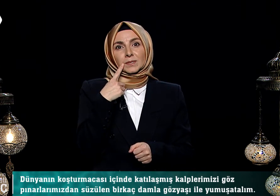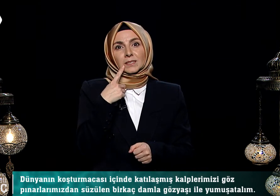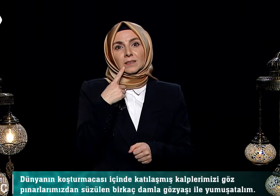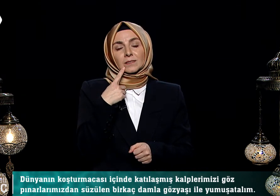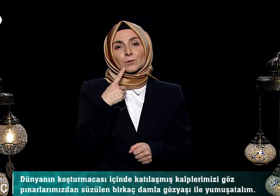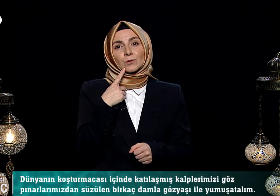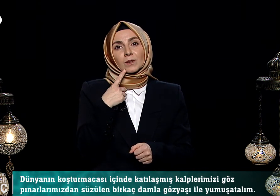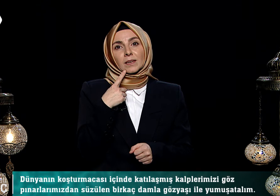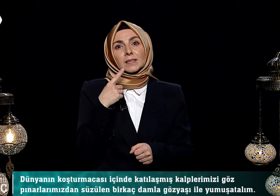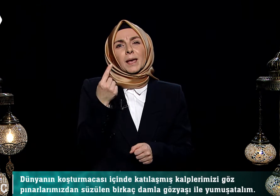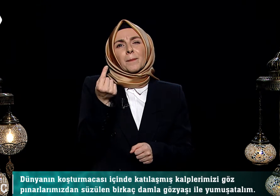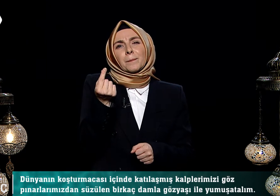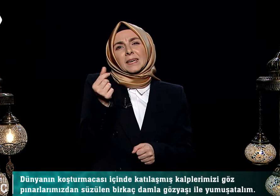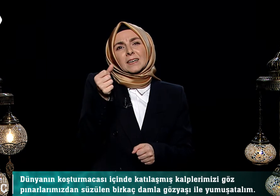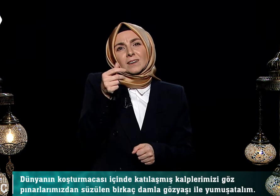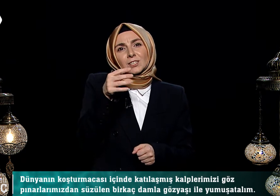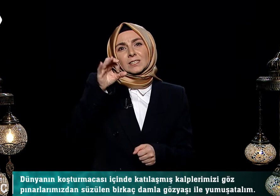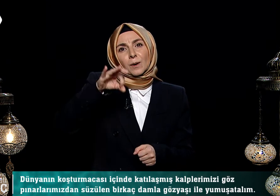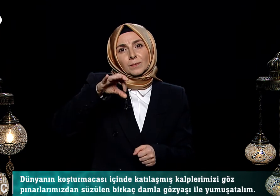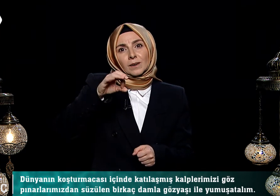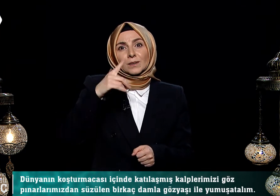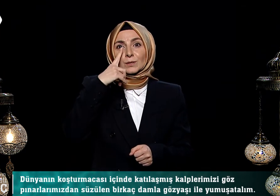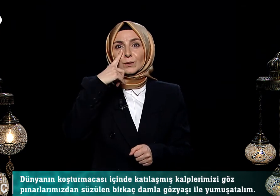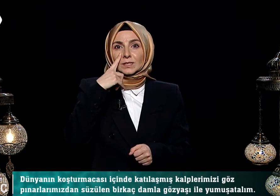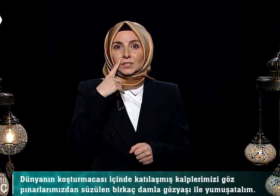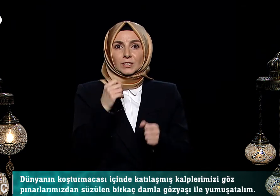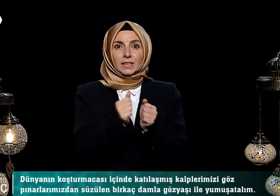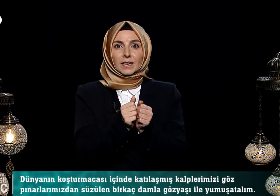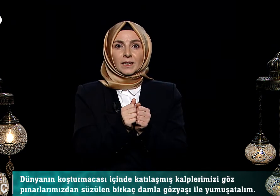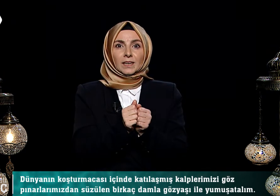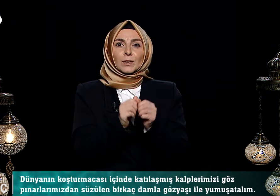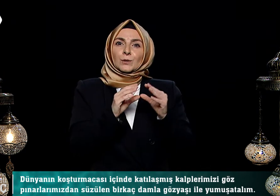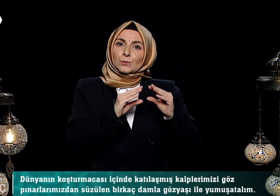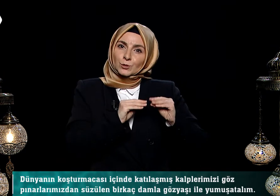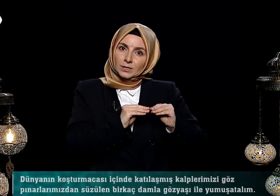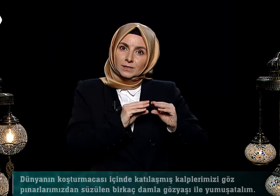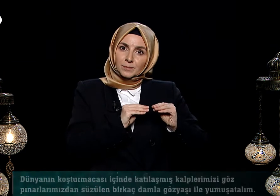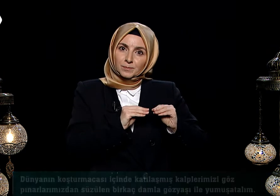pınarlarımızdan süzülen birkaç damla gözyaşı ile yumuşatalım.